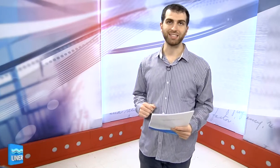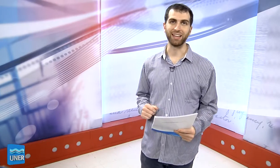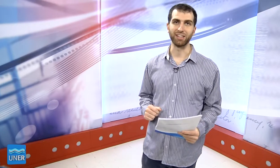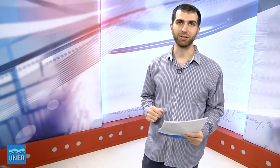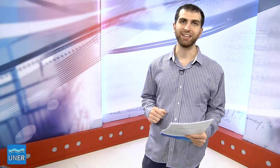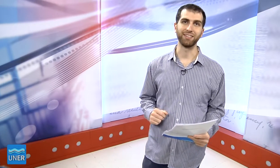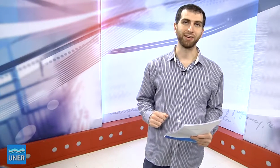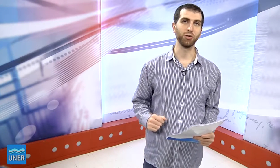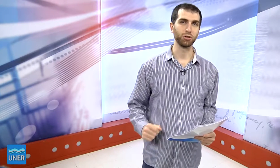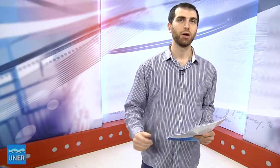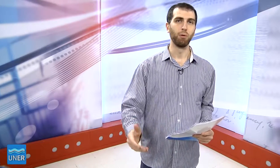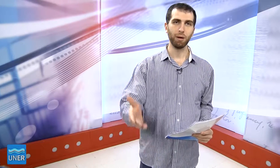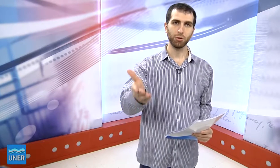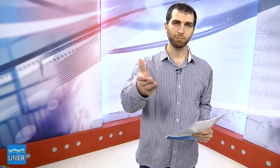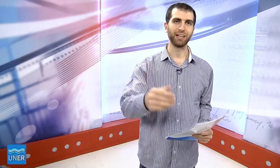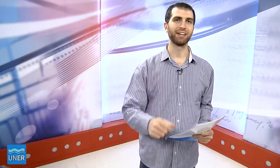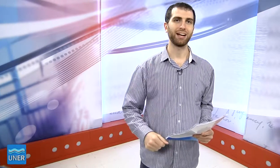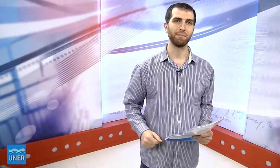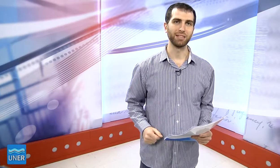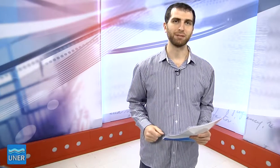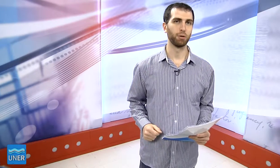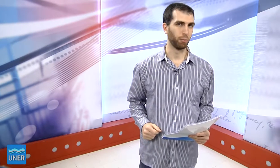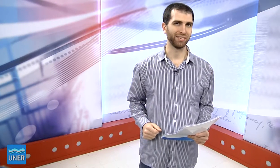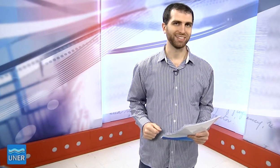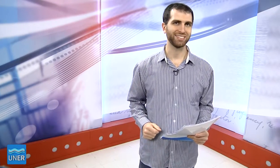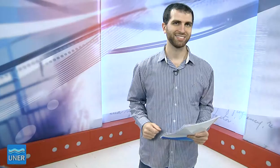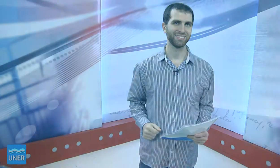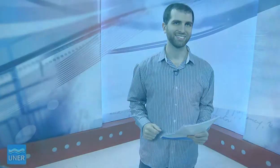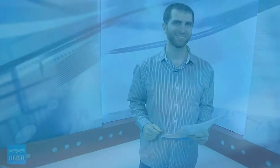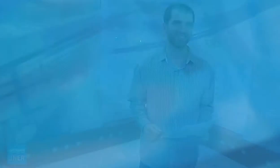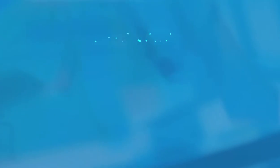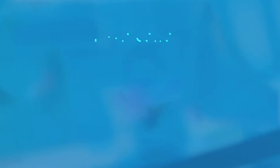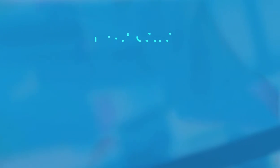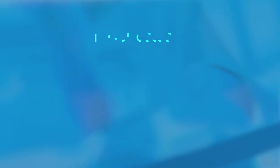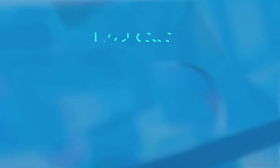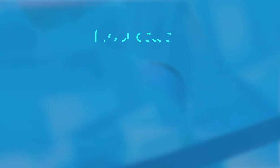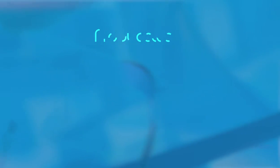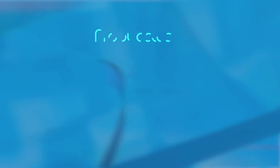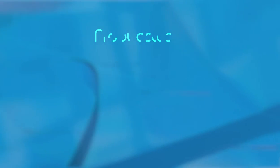la Universidad Nacional de Entre Ríos volvamos para traerles más propuestas.